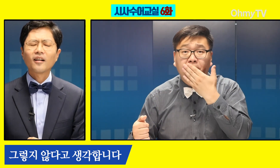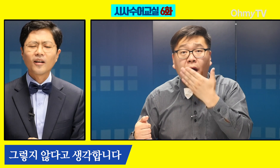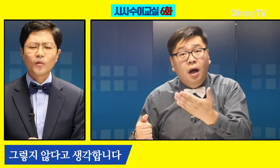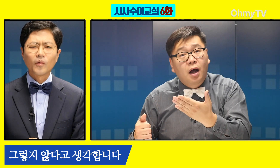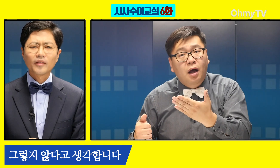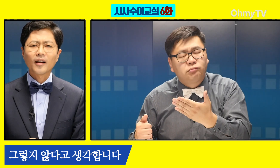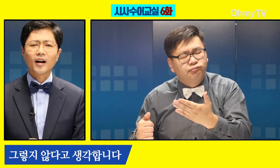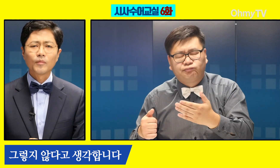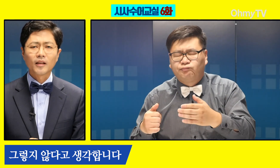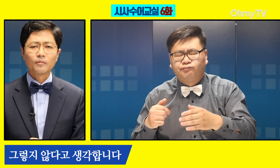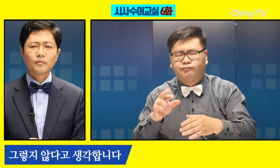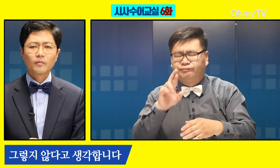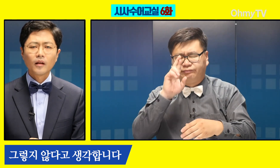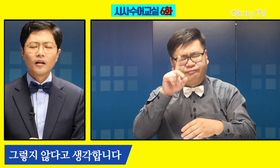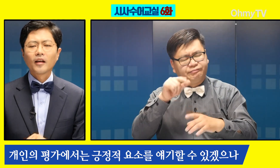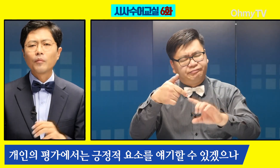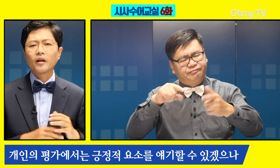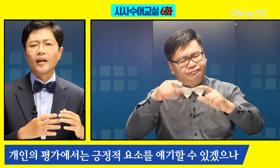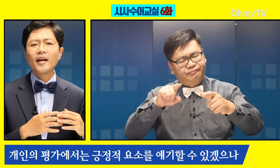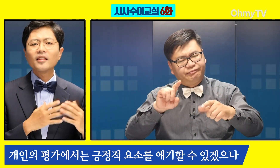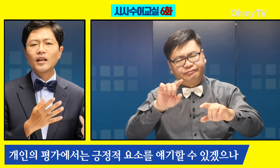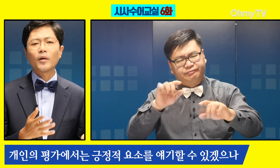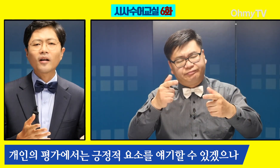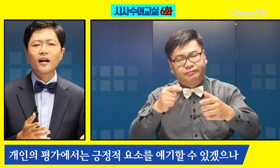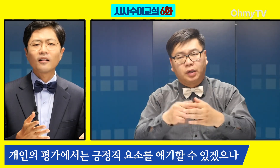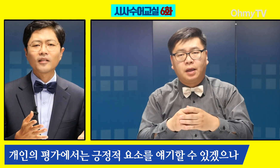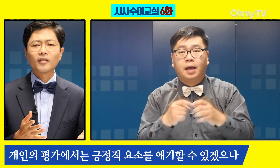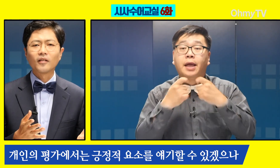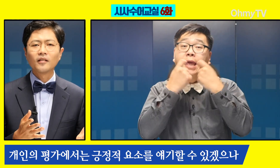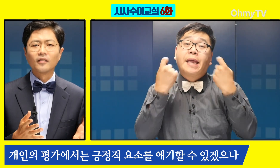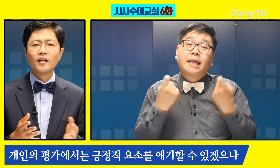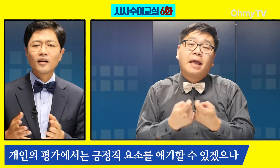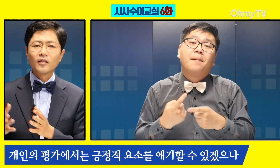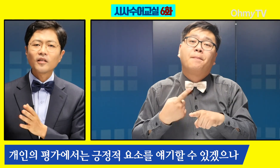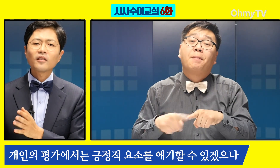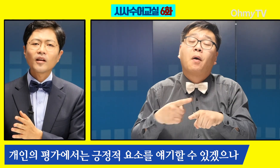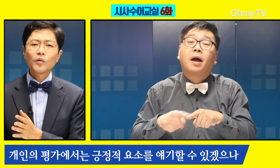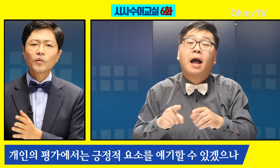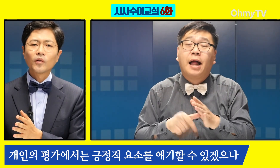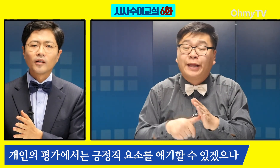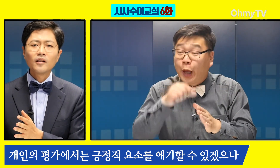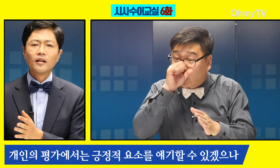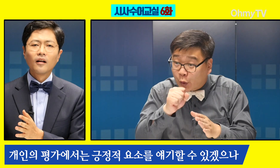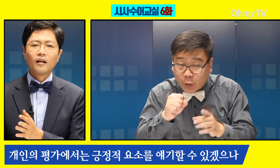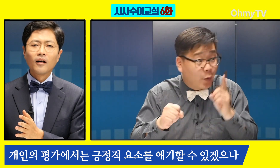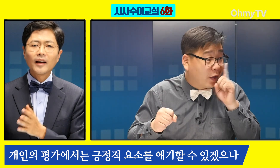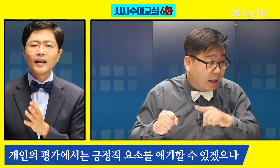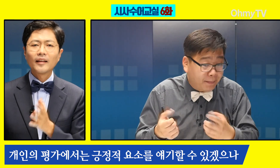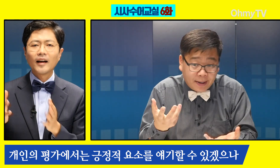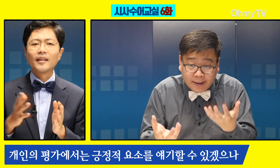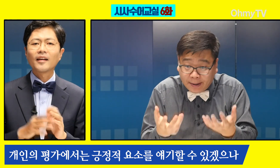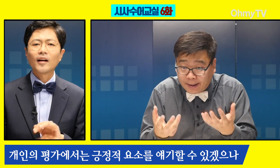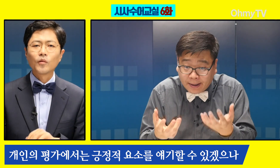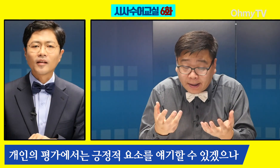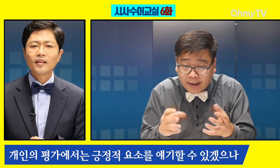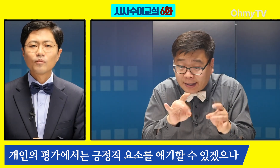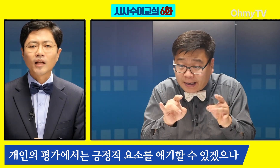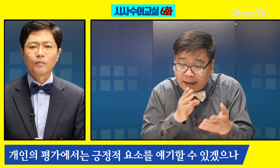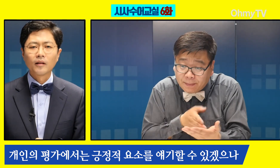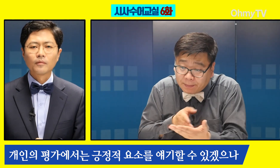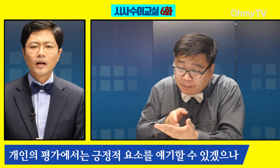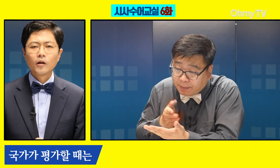그렇지 않을 거라고 생각합니다. 개별 개인들이 평가하는 것에서는 긍정적인 요소를 하나하나 얘기할